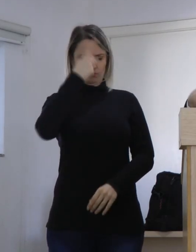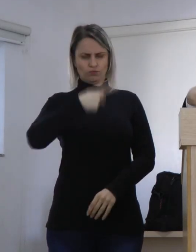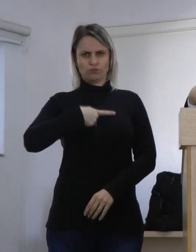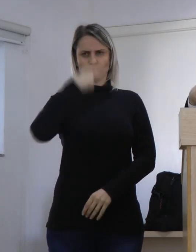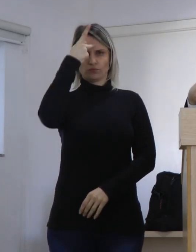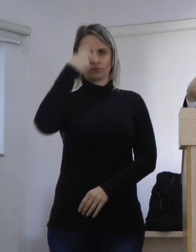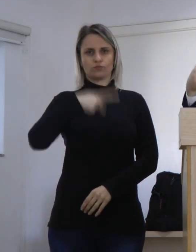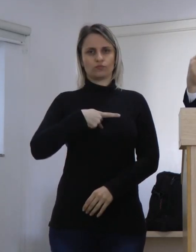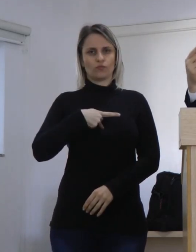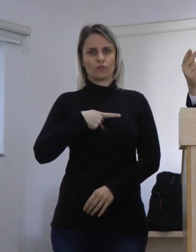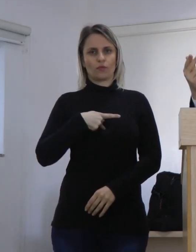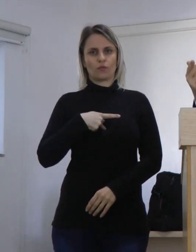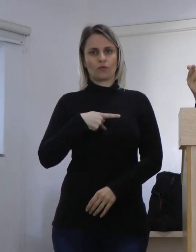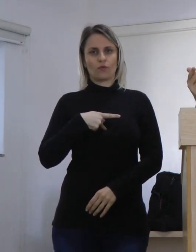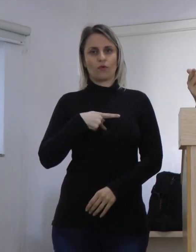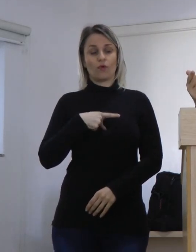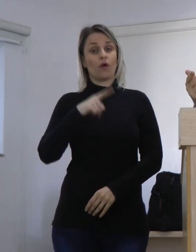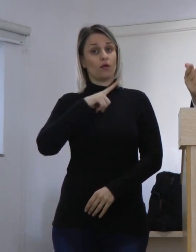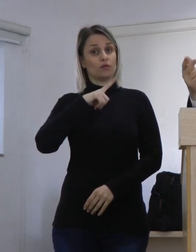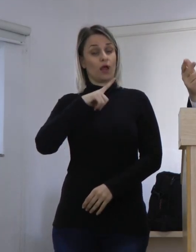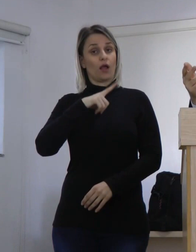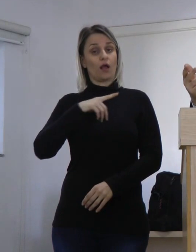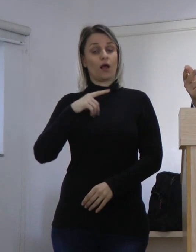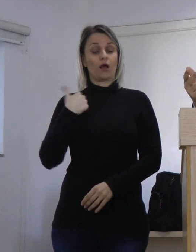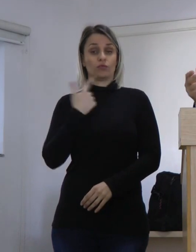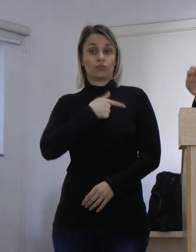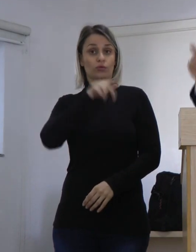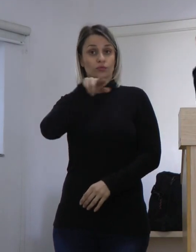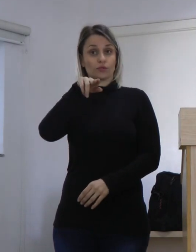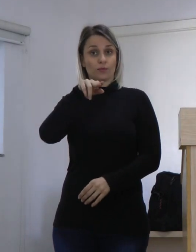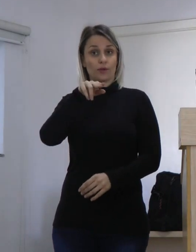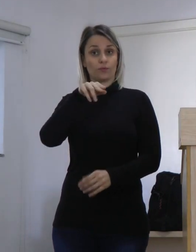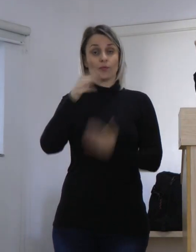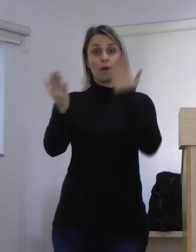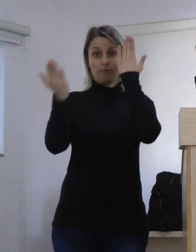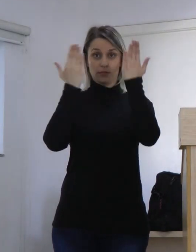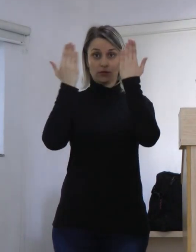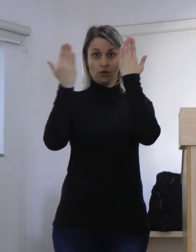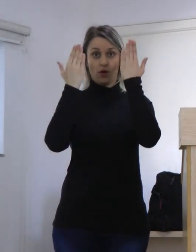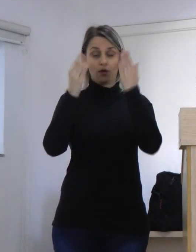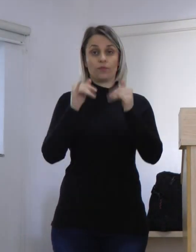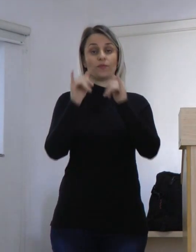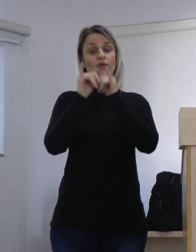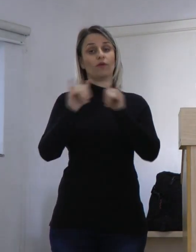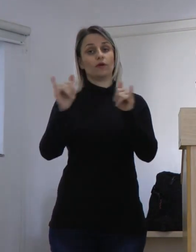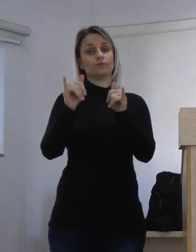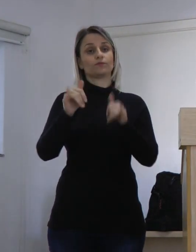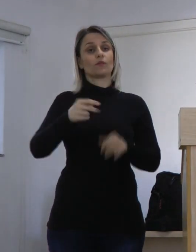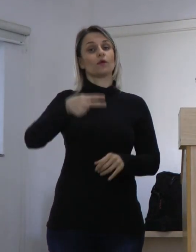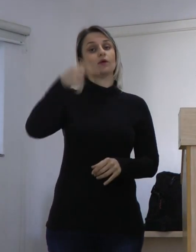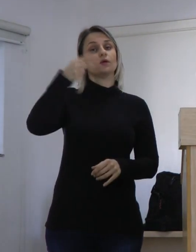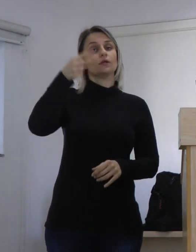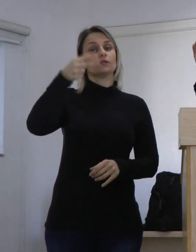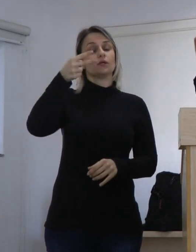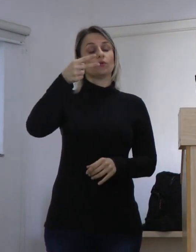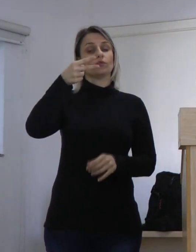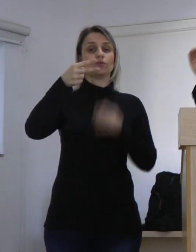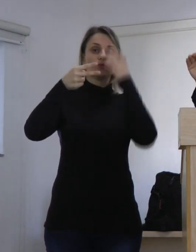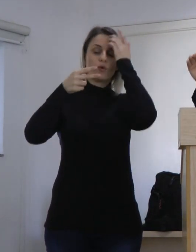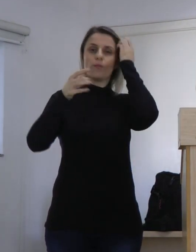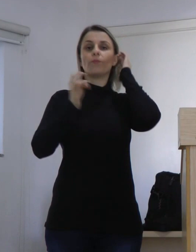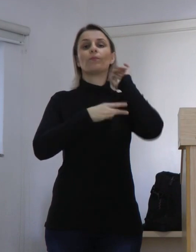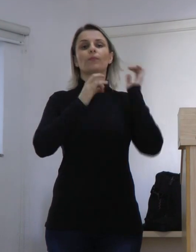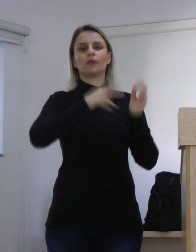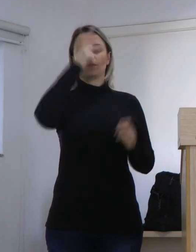Os nossos irmãos psicólogos vão dizer que o segundo maior medo do ser humano é o medo da rejeição